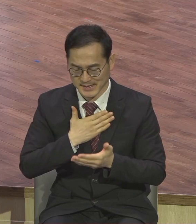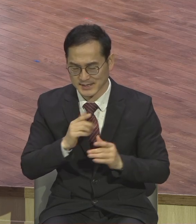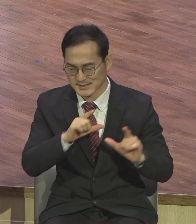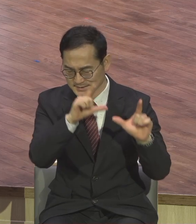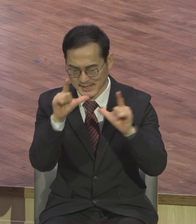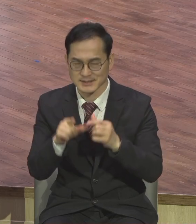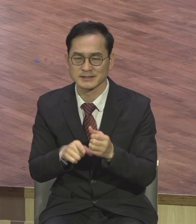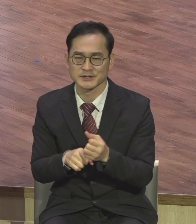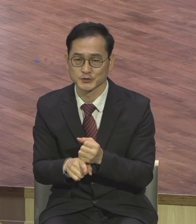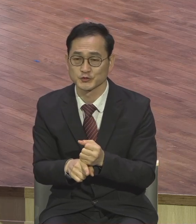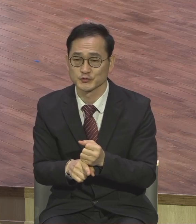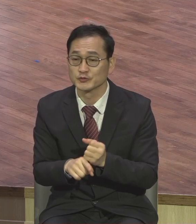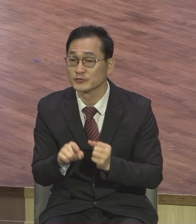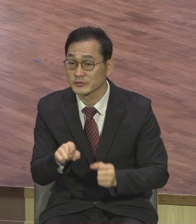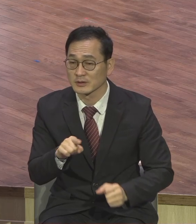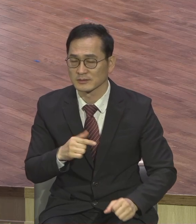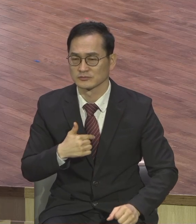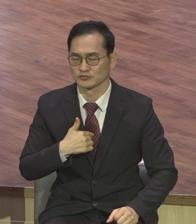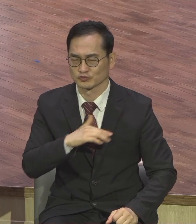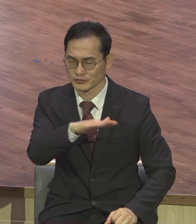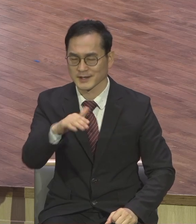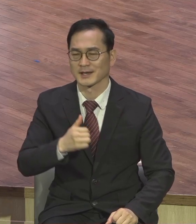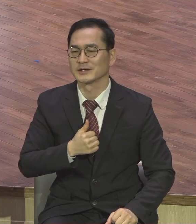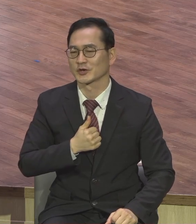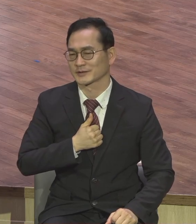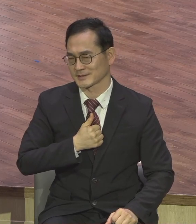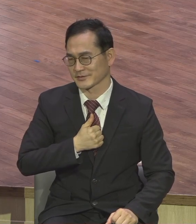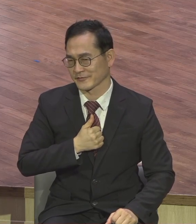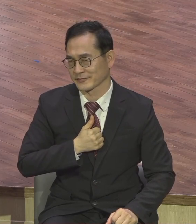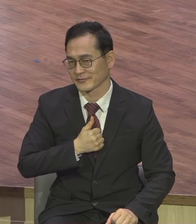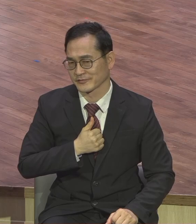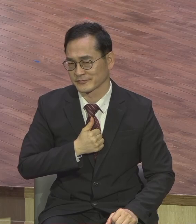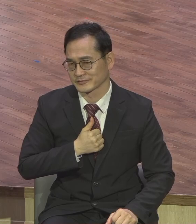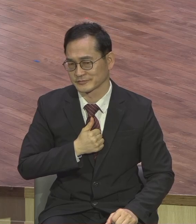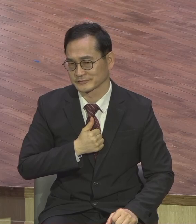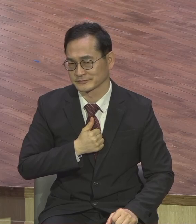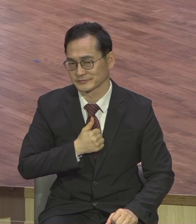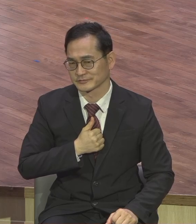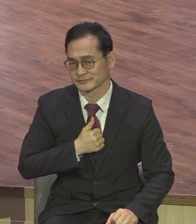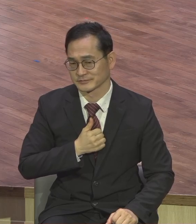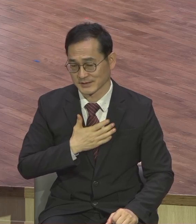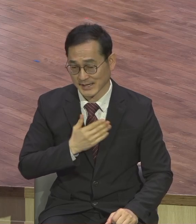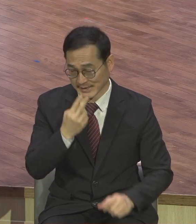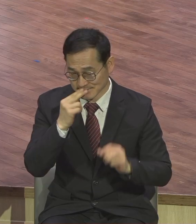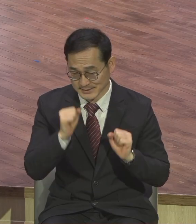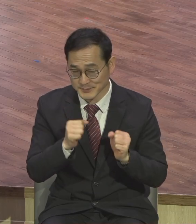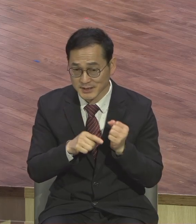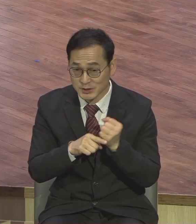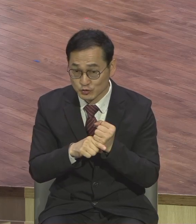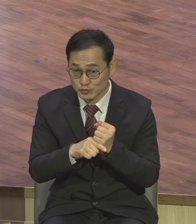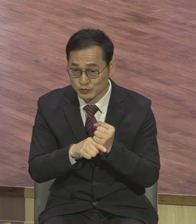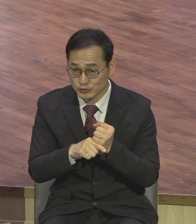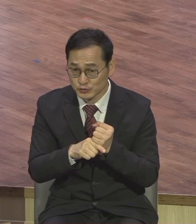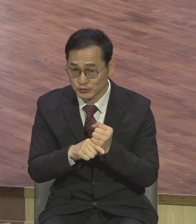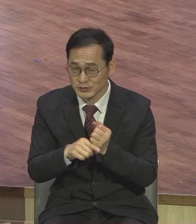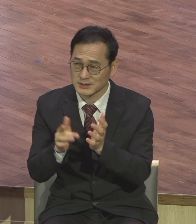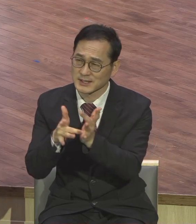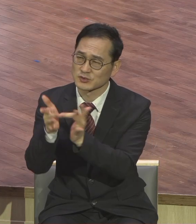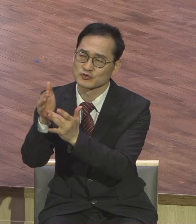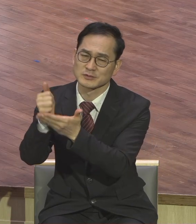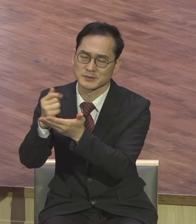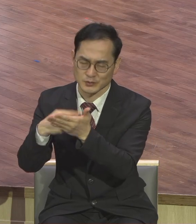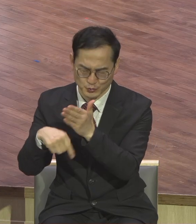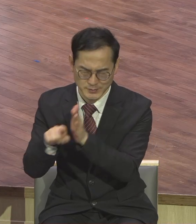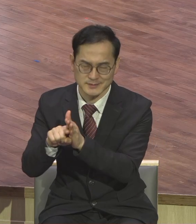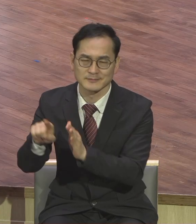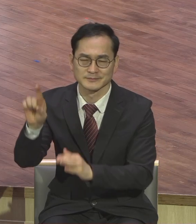정체성입니다. 주님을 위해서 우리 사는 것이지 우리가 누구를 위해서 사는 것이 아닙니다.